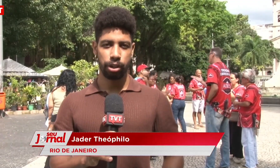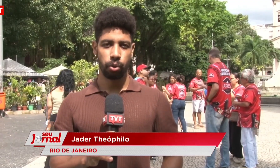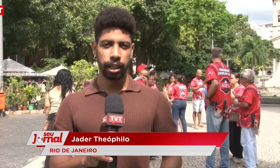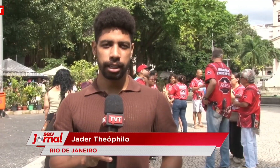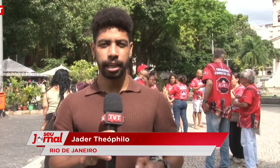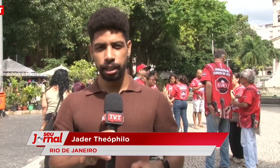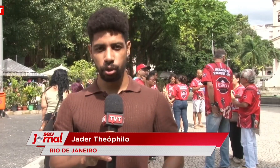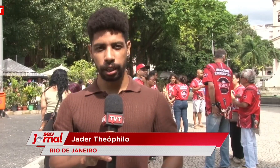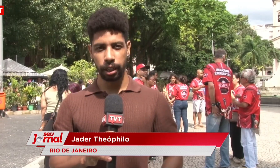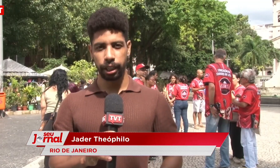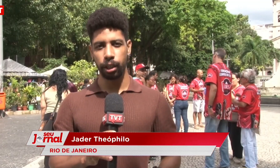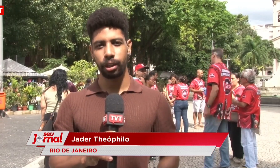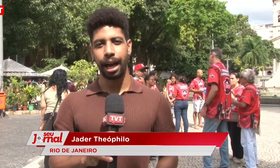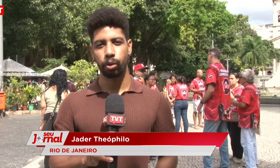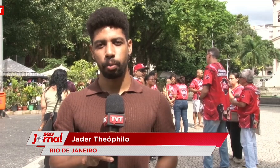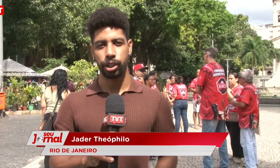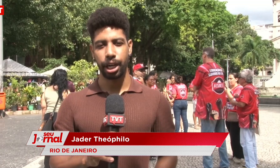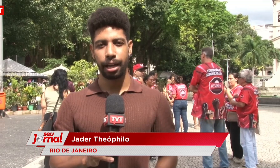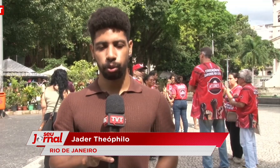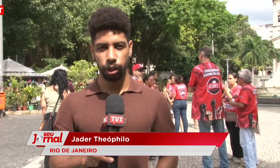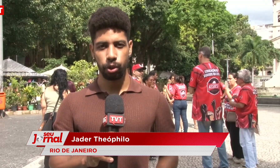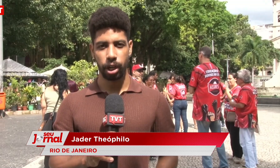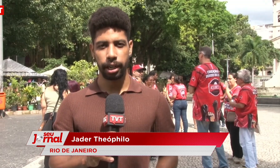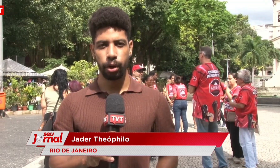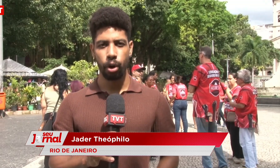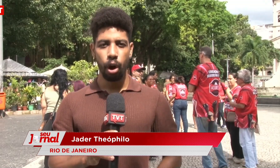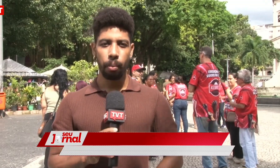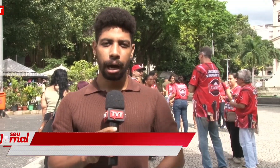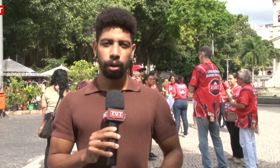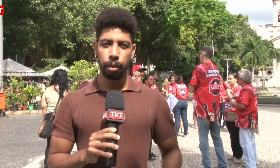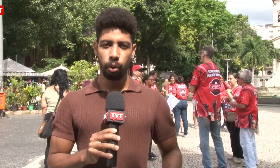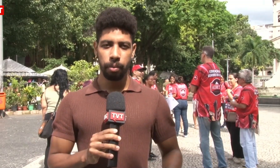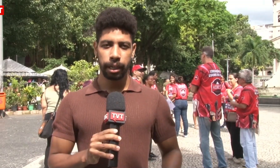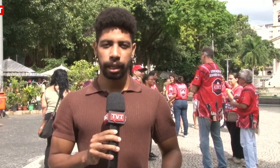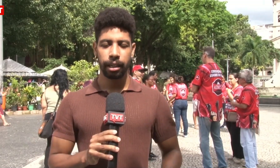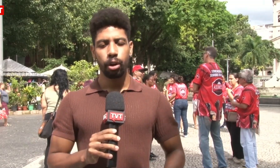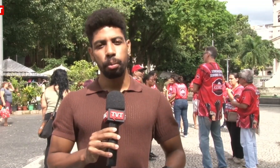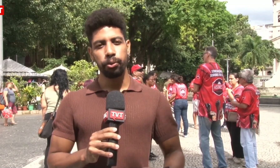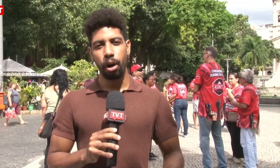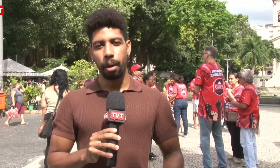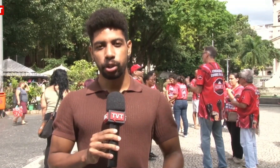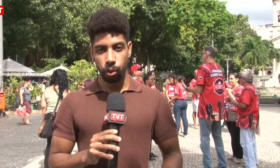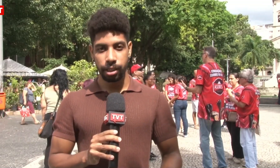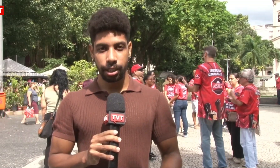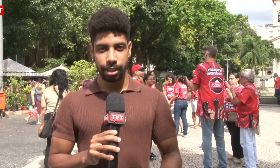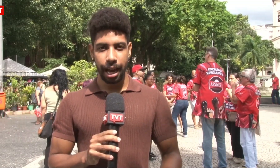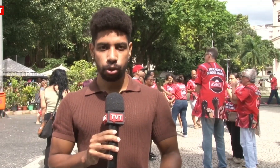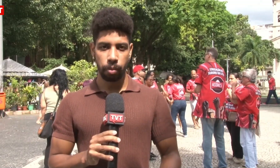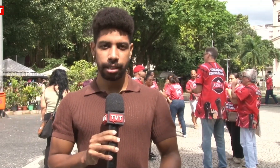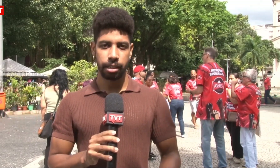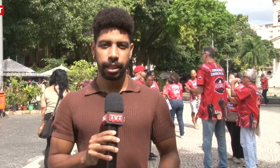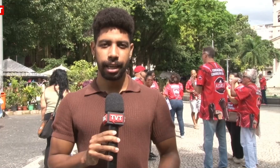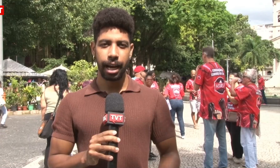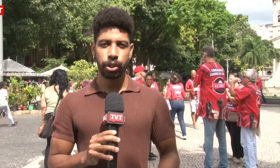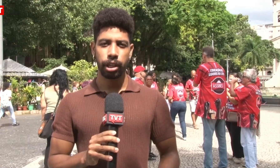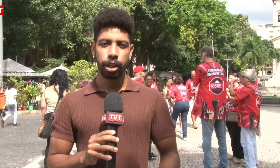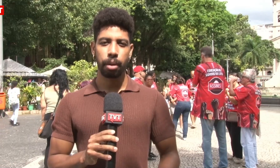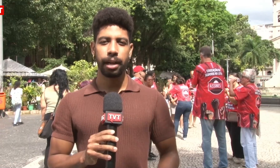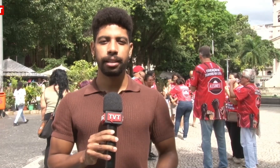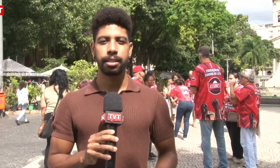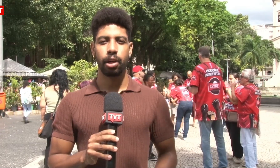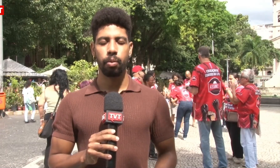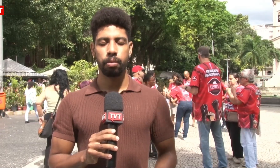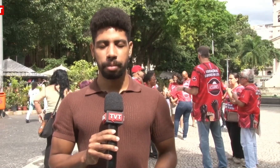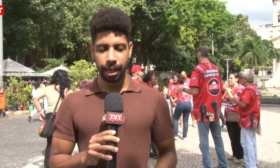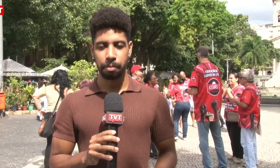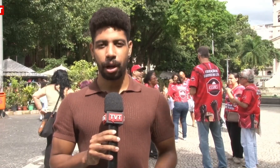dos Servidores do INES realizou aqui no Largo do Machado, no Rio de Janeiro, uma aula pública como forma de conscientizar sobre acessibilidade e